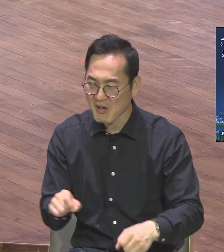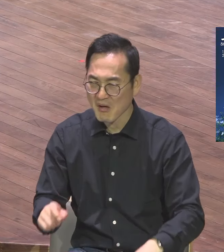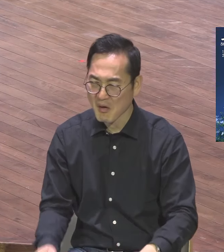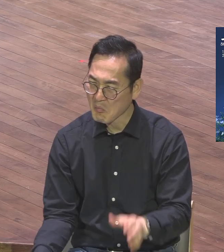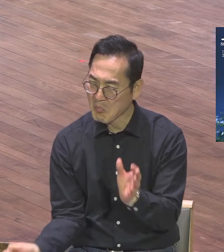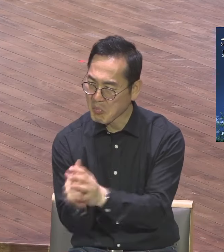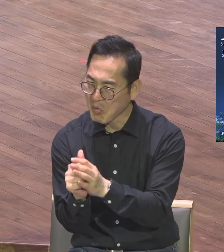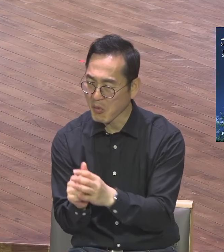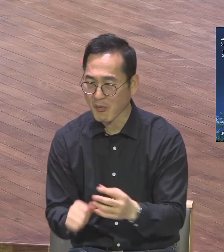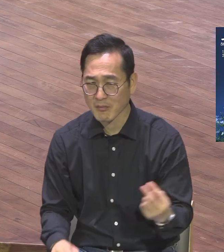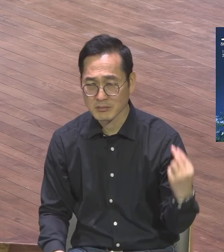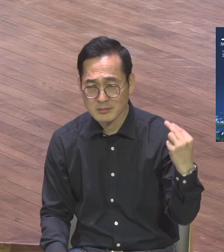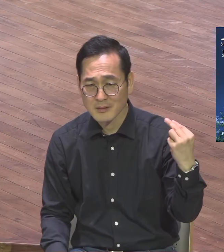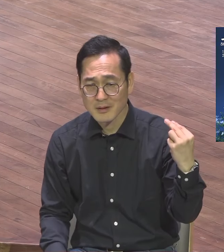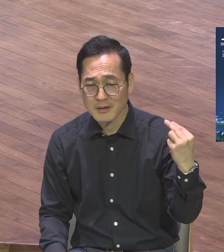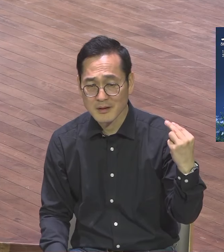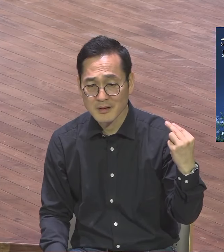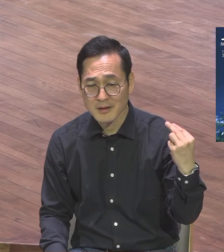불신자가 볼 때,